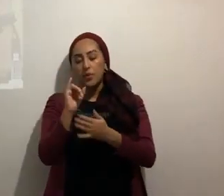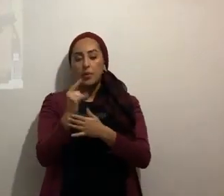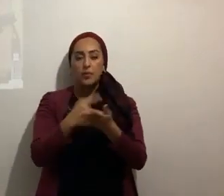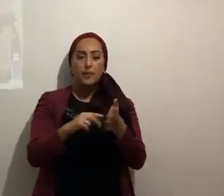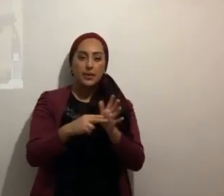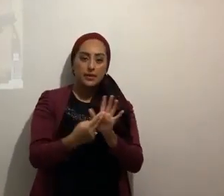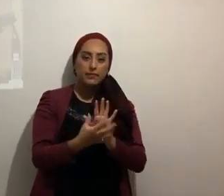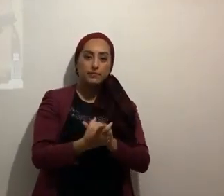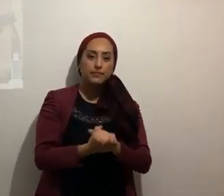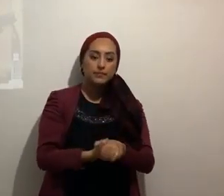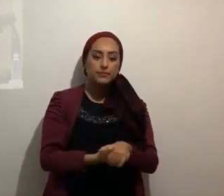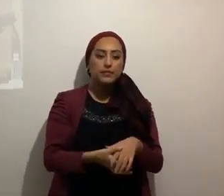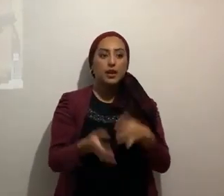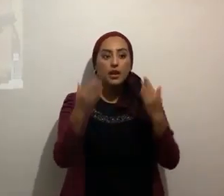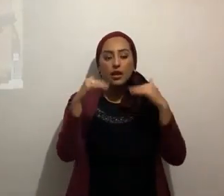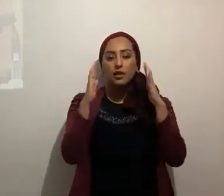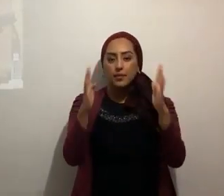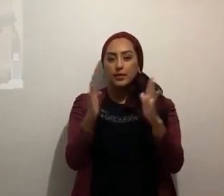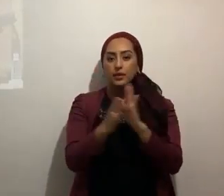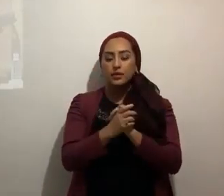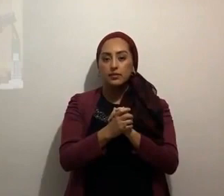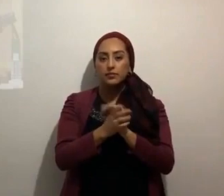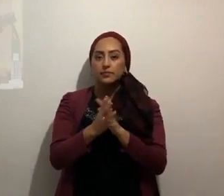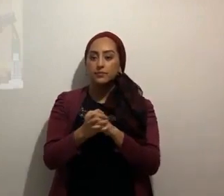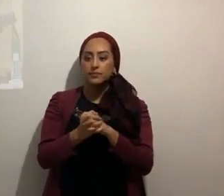refiere. Ahora, mucha atención.